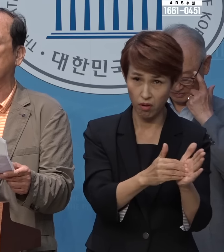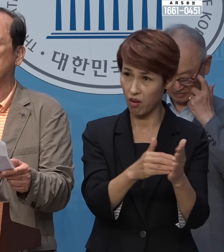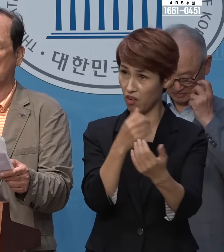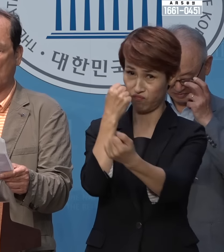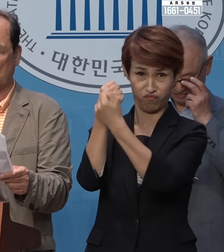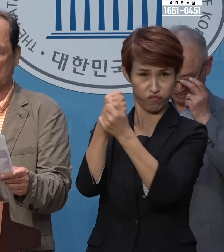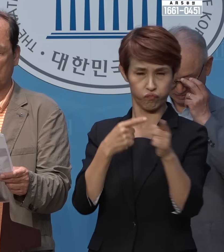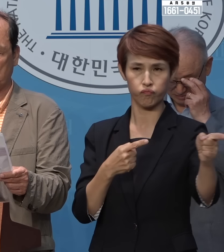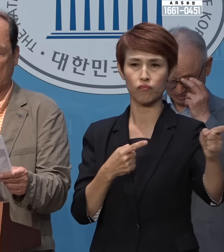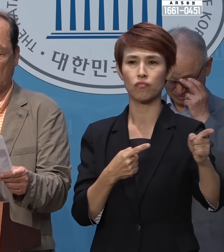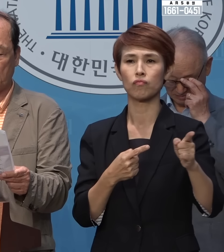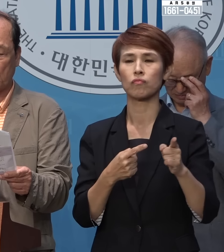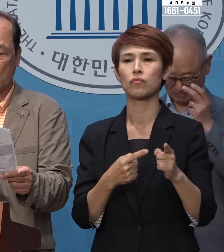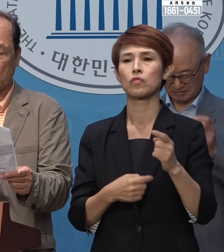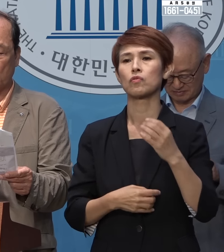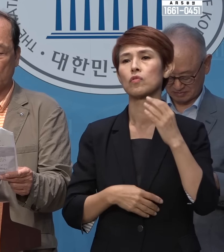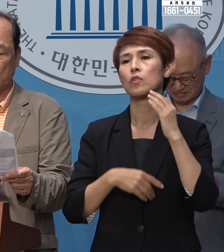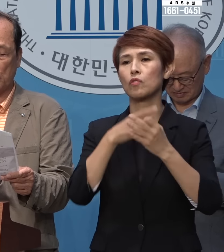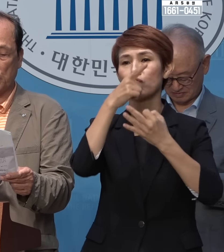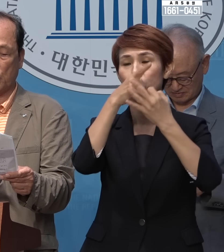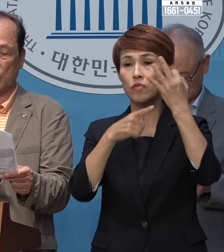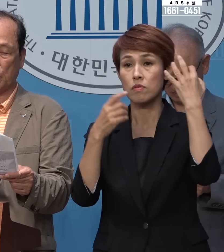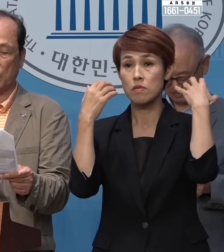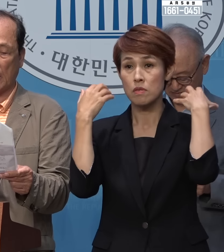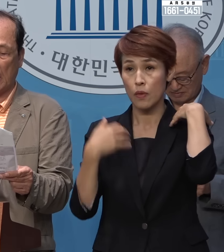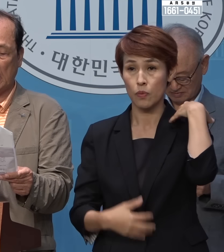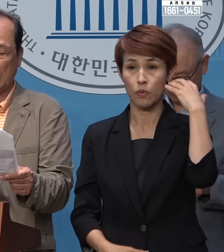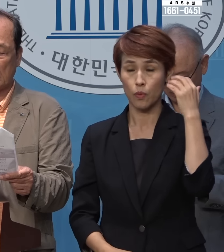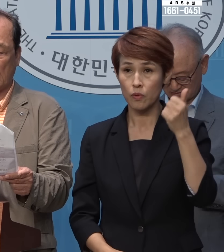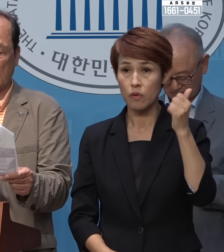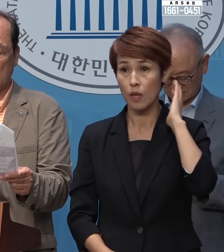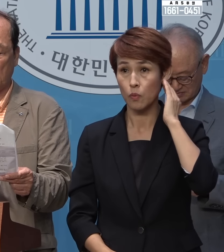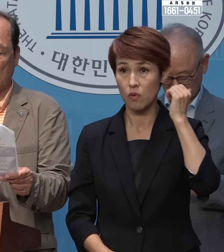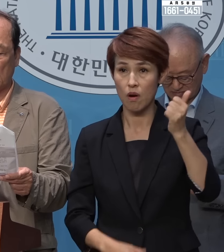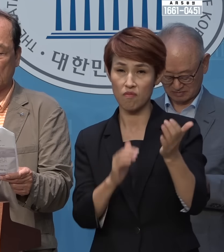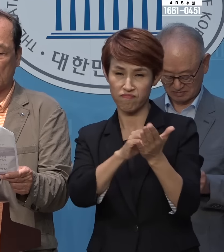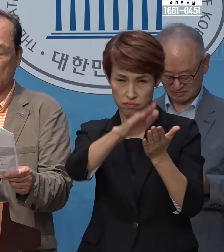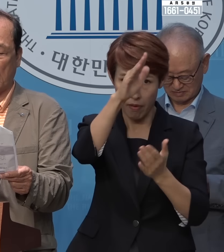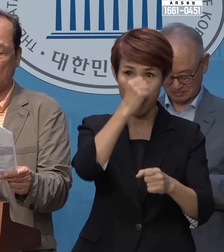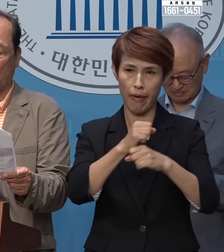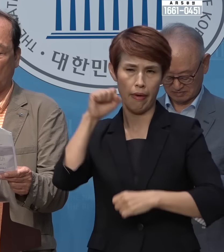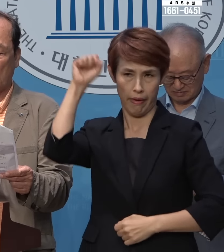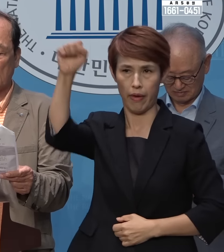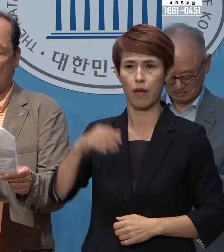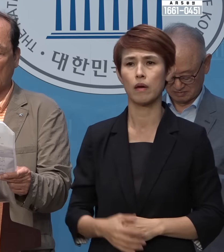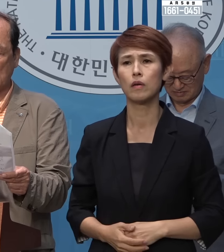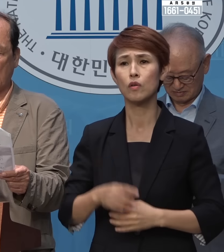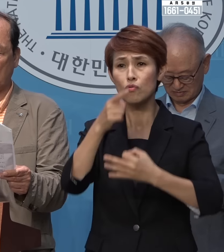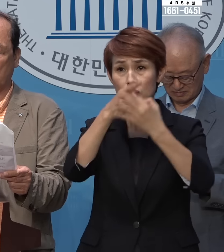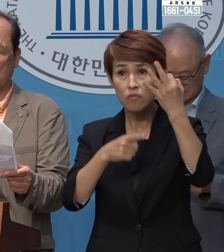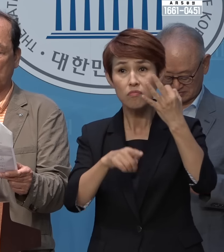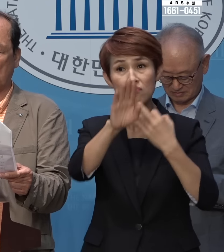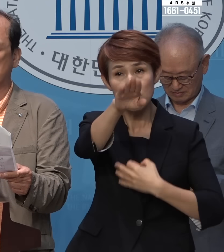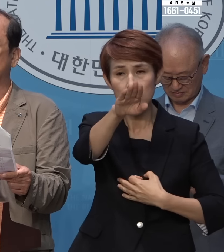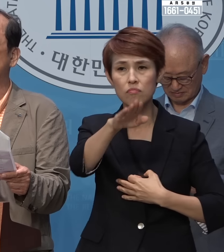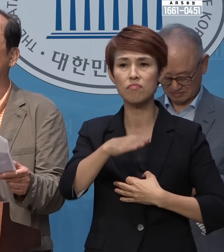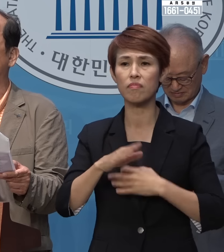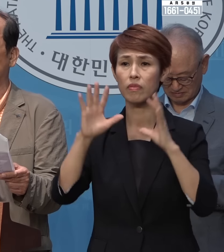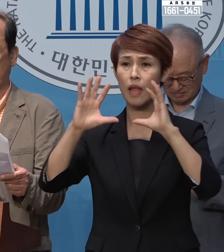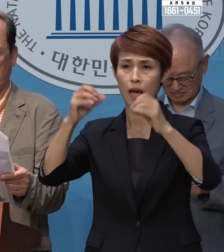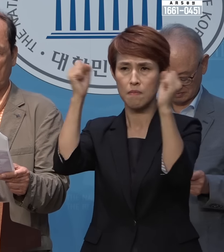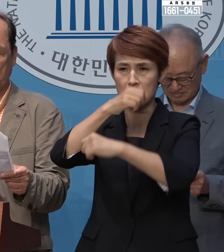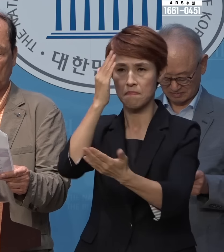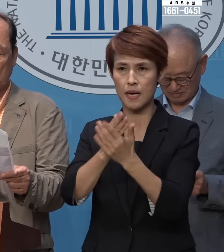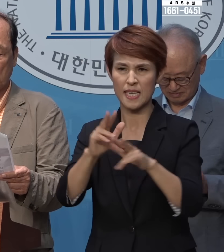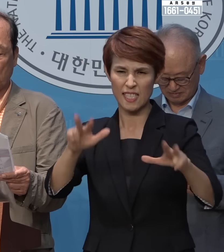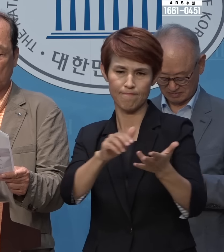퇴진투쟁에 나설 것입니다. 윤석열 정권은 더 이상 나라를 망가뜨리지 말고 당장 물러날 것을